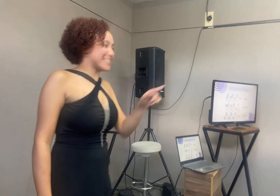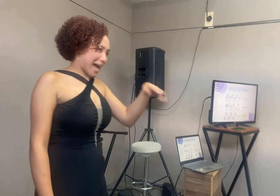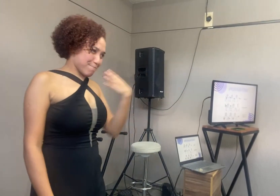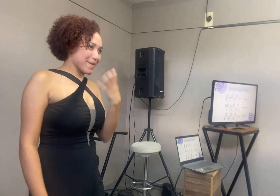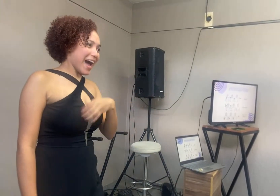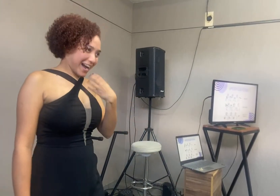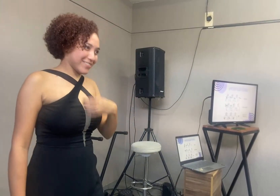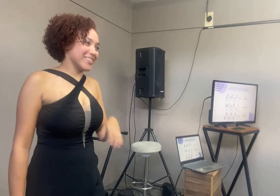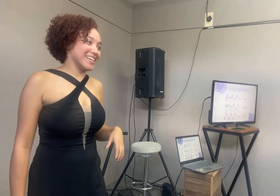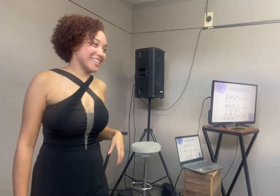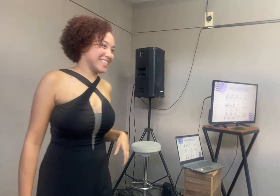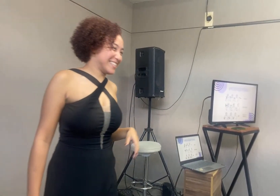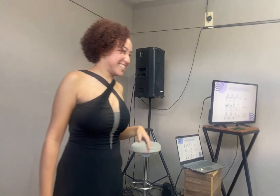tá bravo.